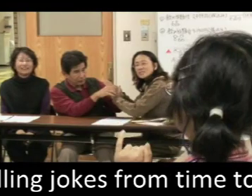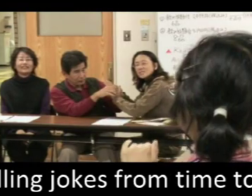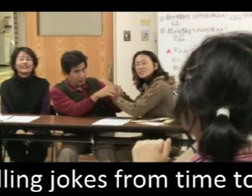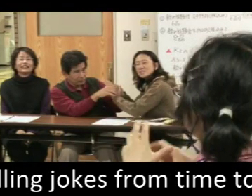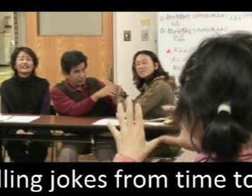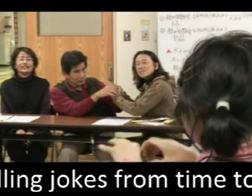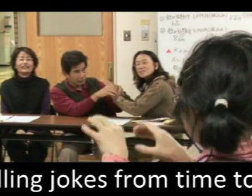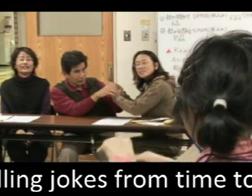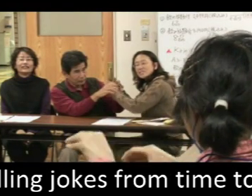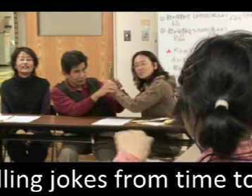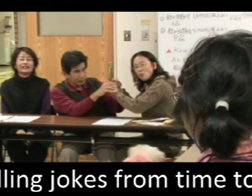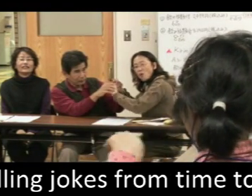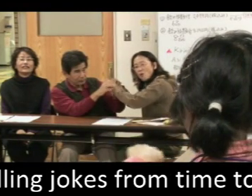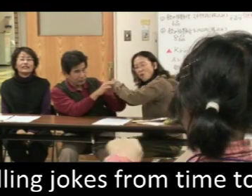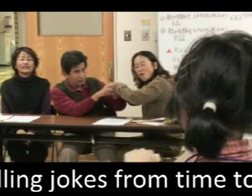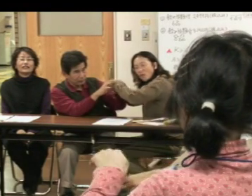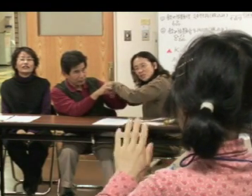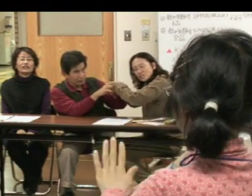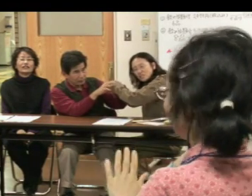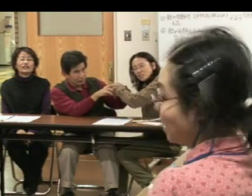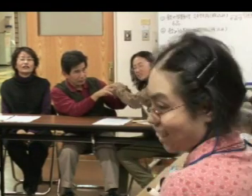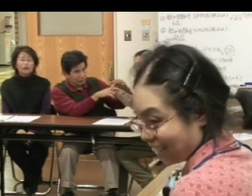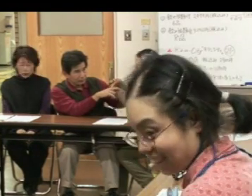ながら会話をしています。